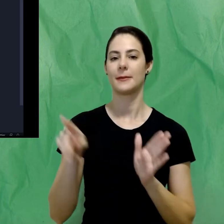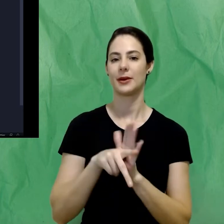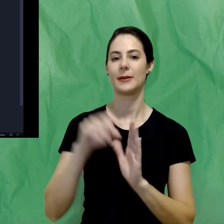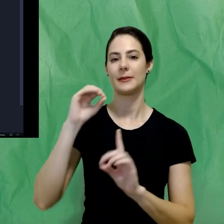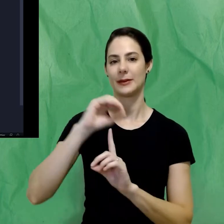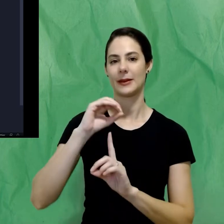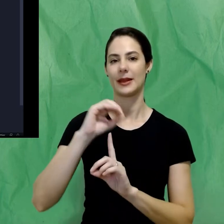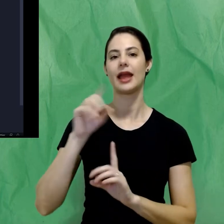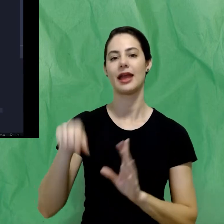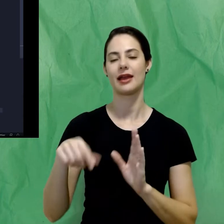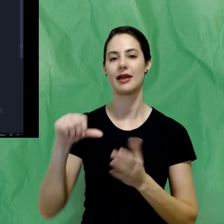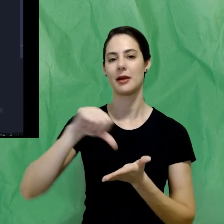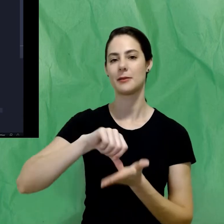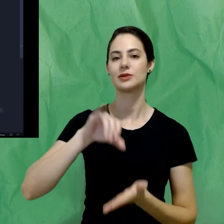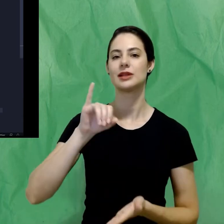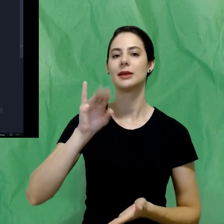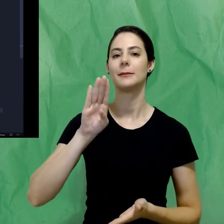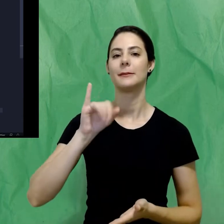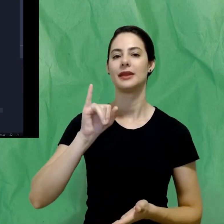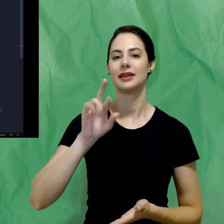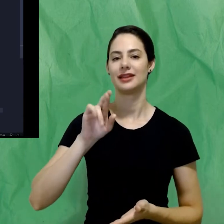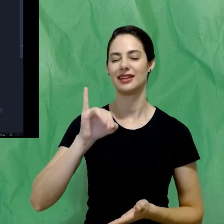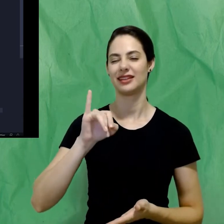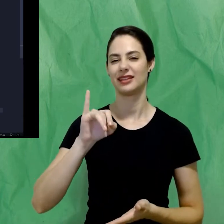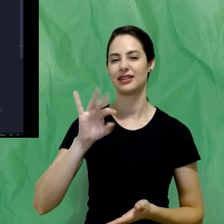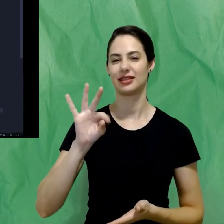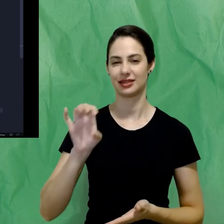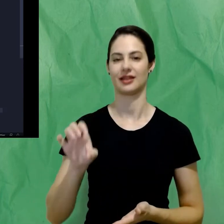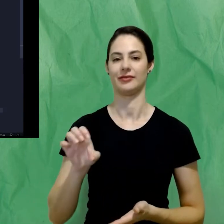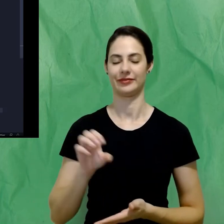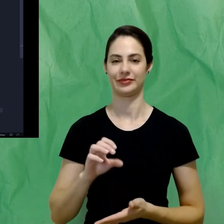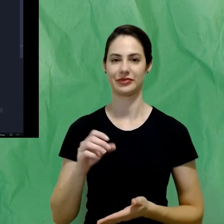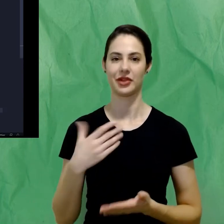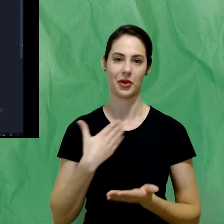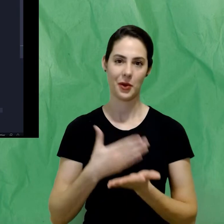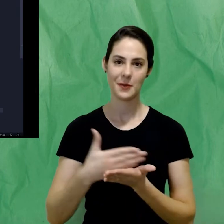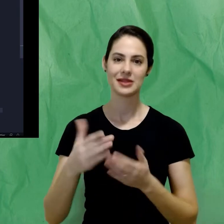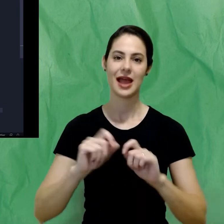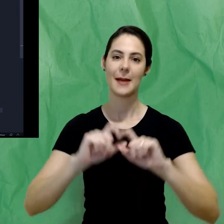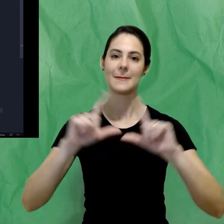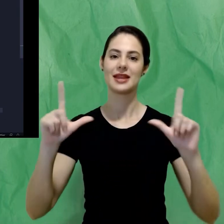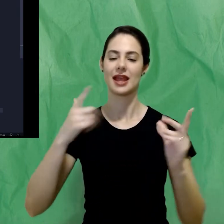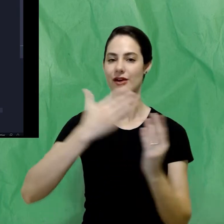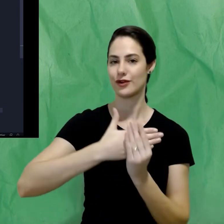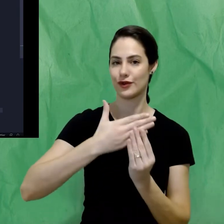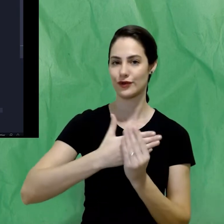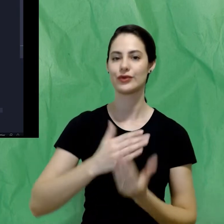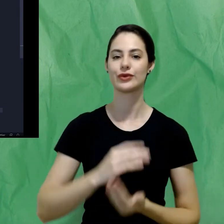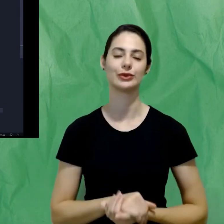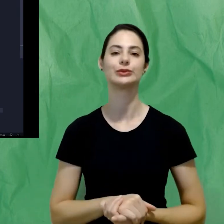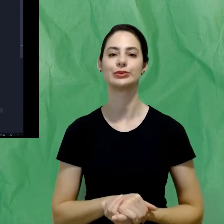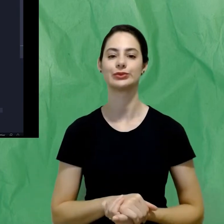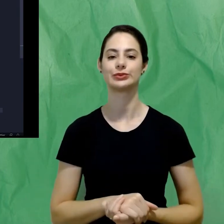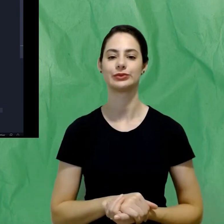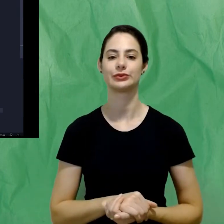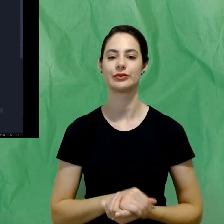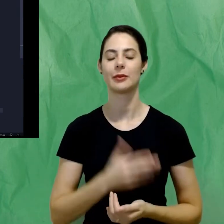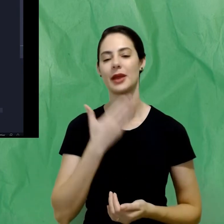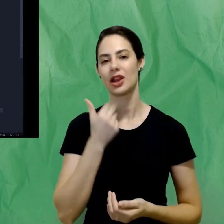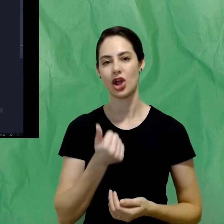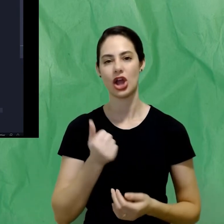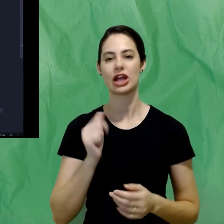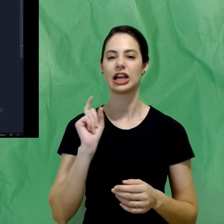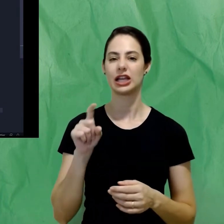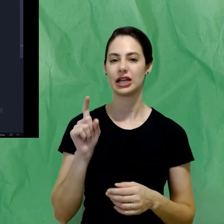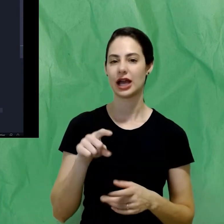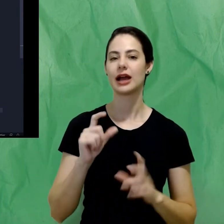IFMG Campus Ibirité. Então bora começar pela função de abrir o arquivo, né? Porque eu acho que vai ser mais interessante para a gente já clicar no arquivo,